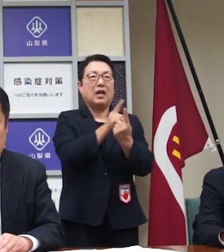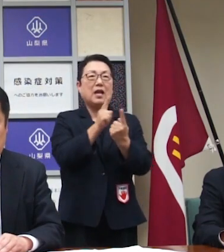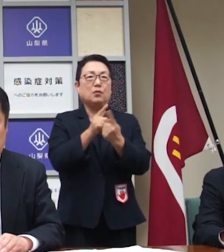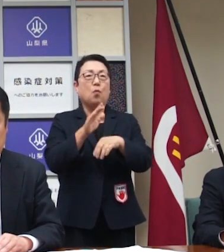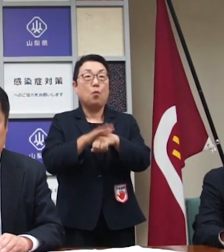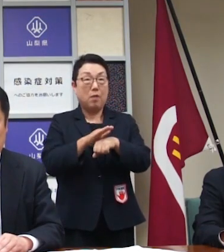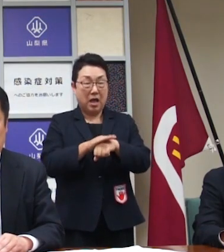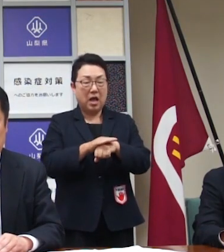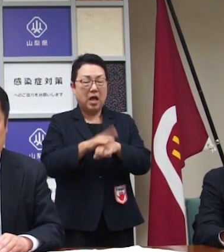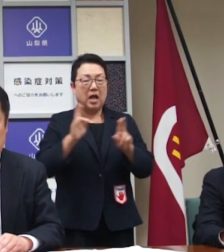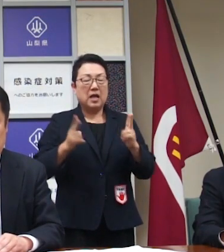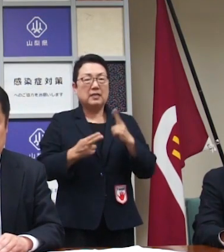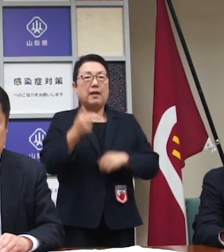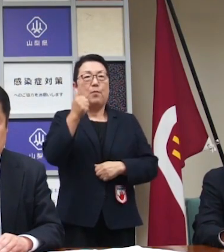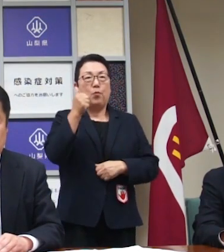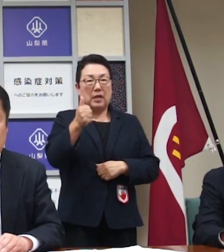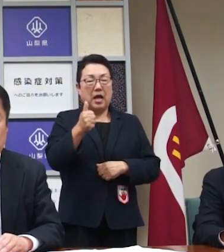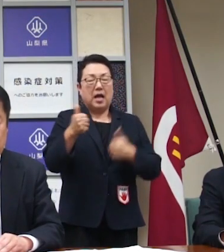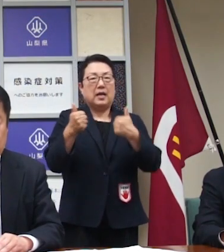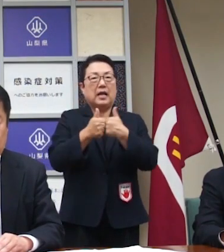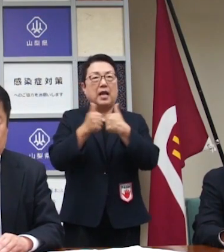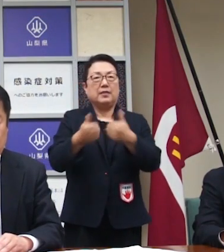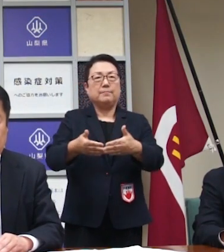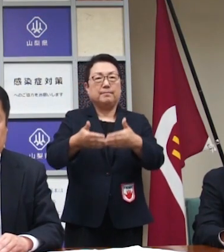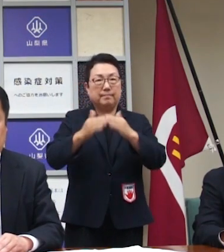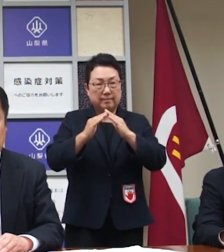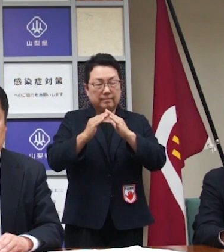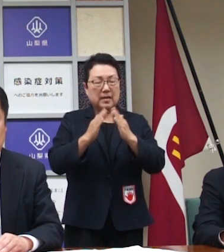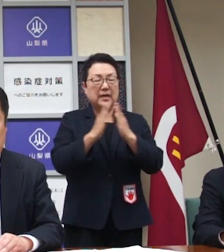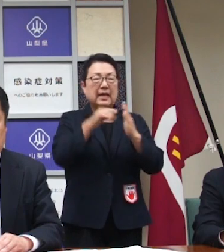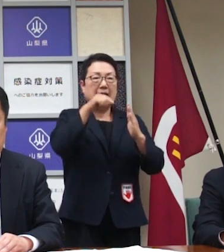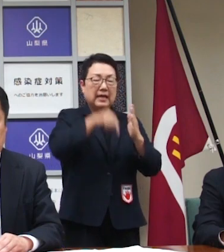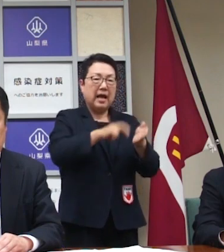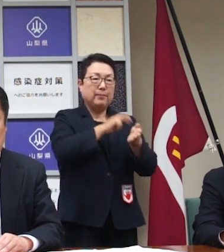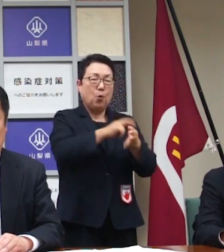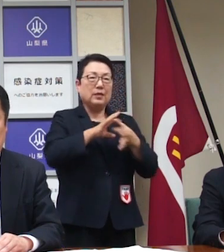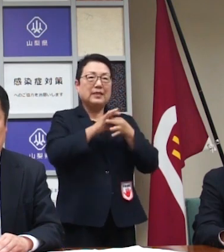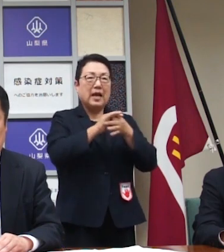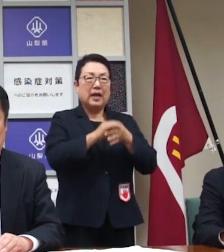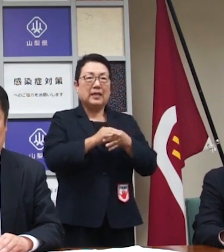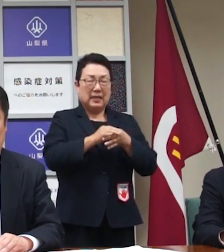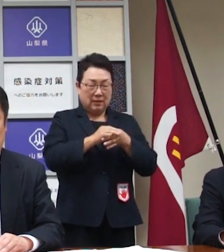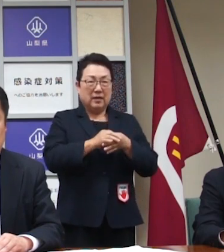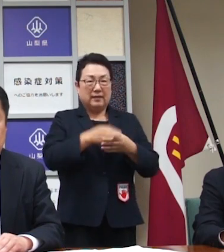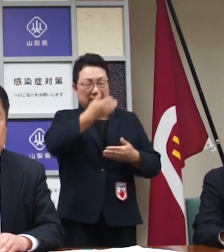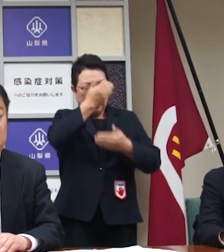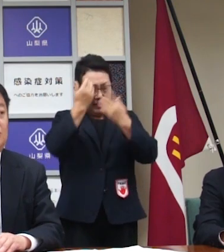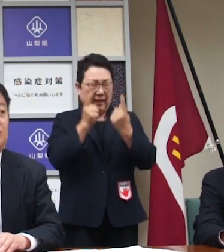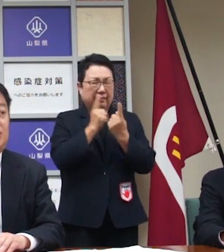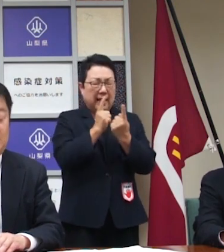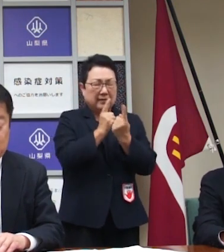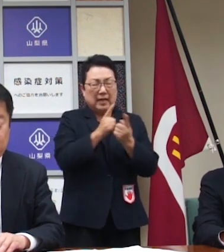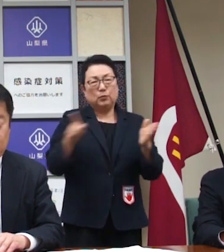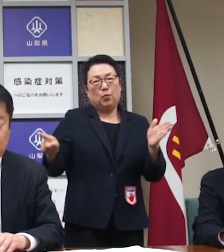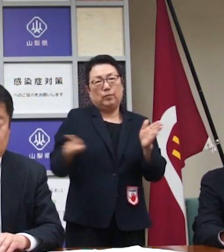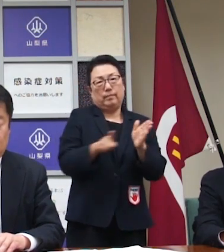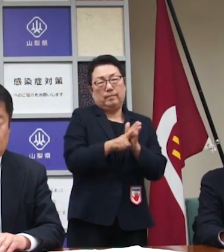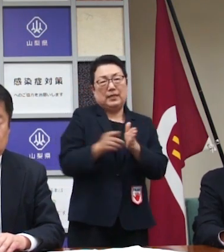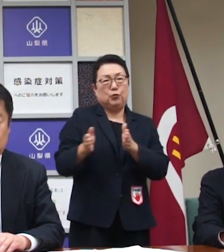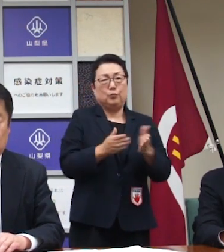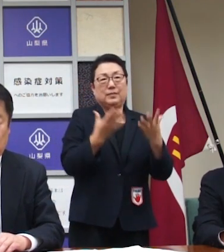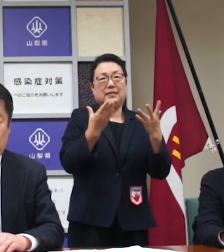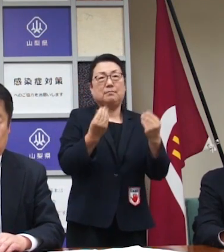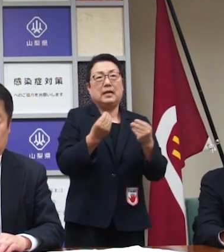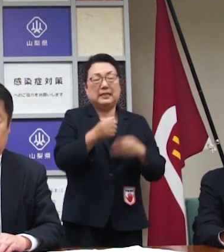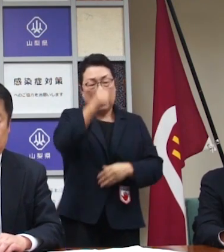ては、専門家会議を組織するとともに、県下医療機関を含め入念に対応、対策を準備してきたところであり、